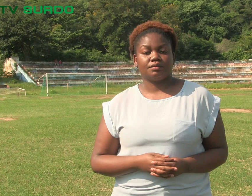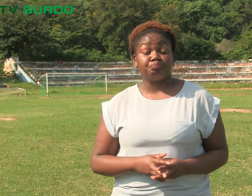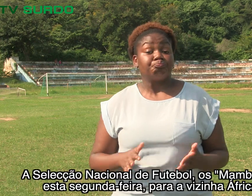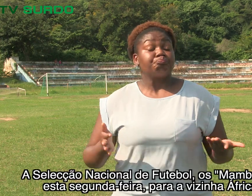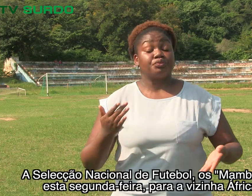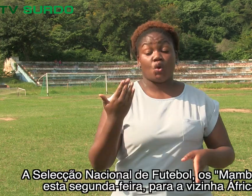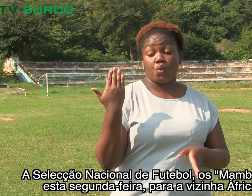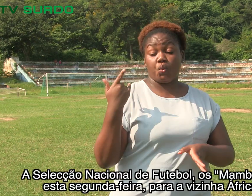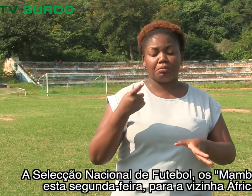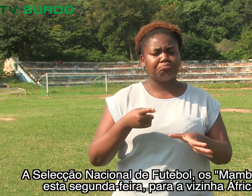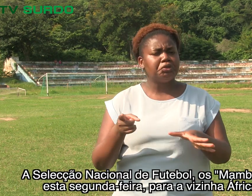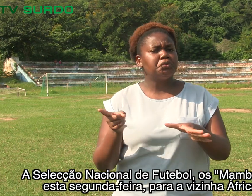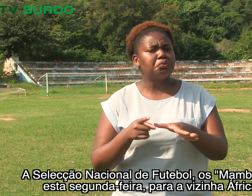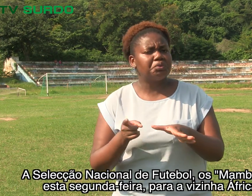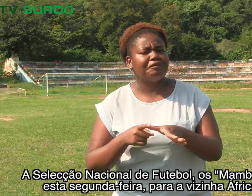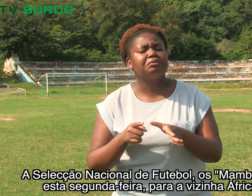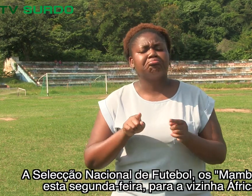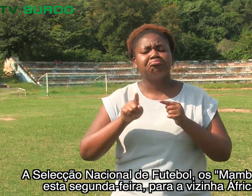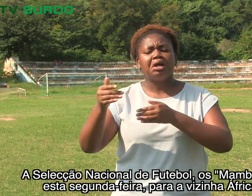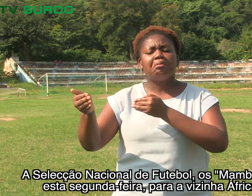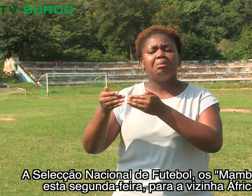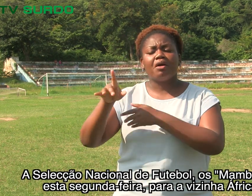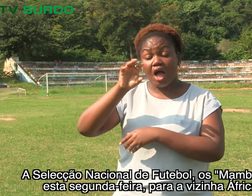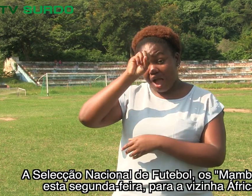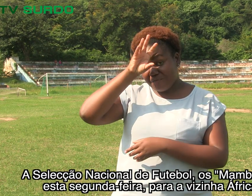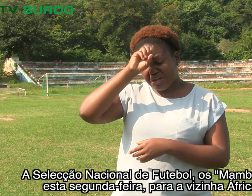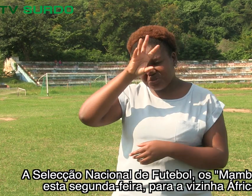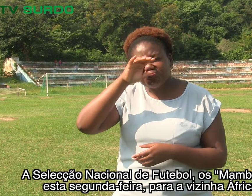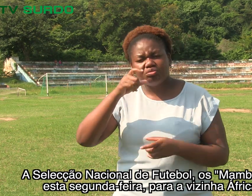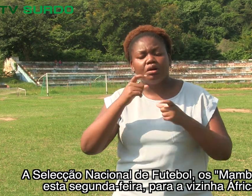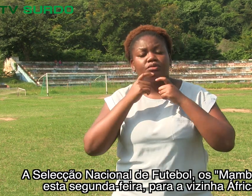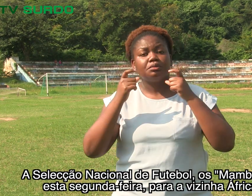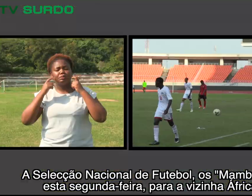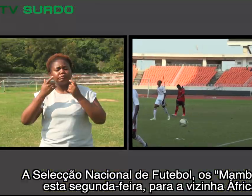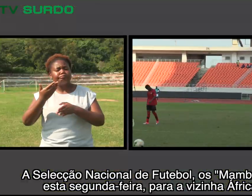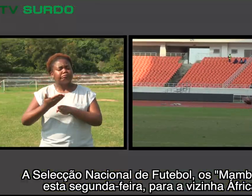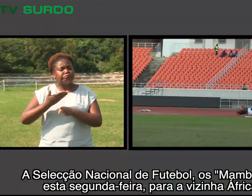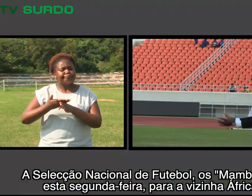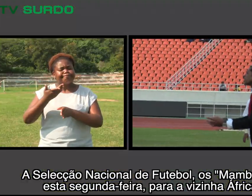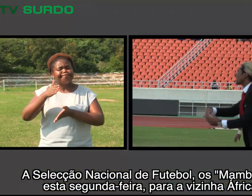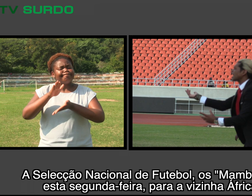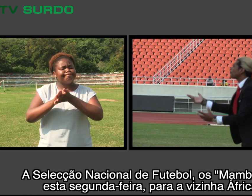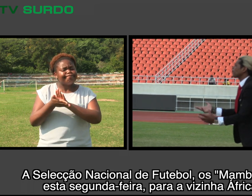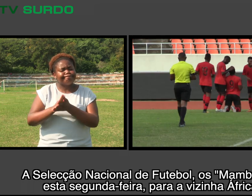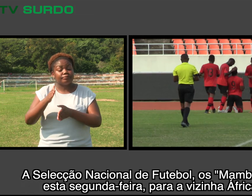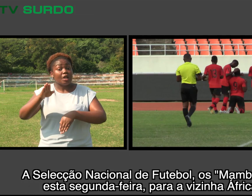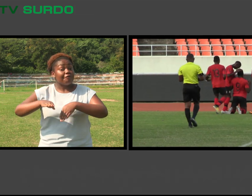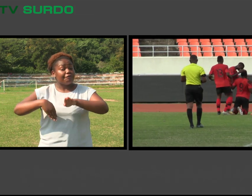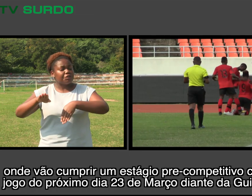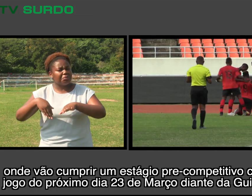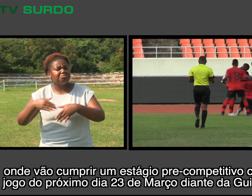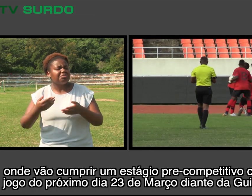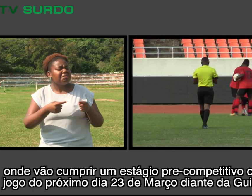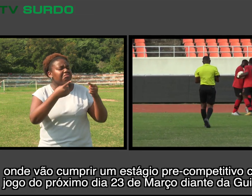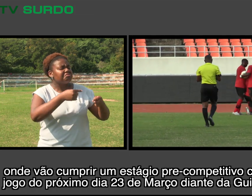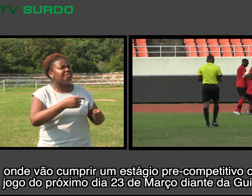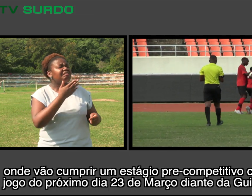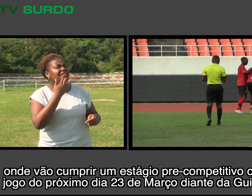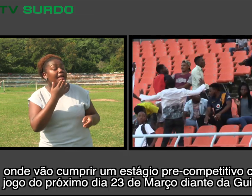A seleção nacional de futebol, os Mambas, parte da segunda-feira para a vizinha África do Sul, onde vão cumprir um